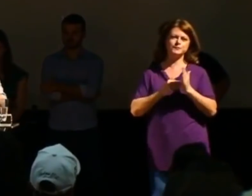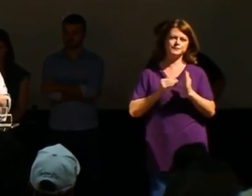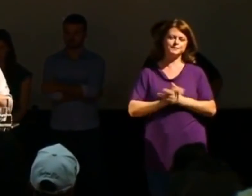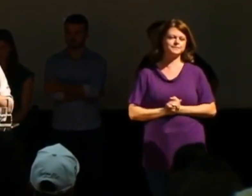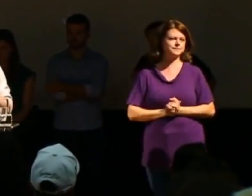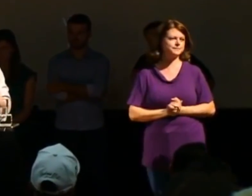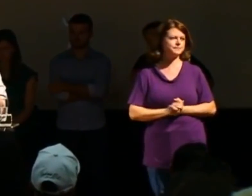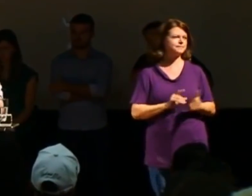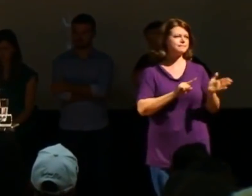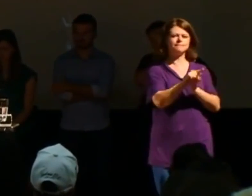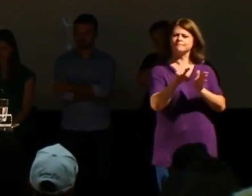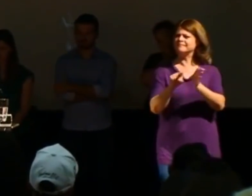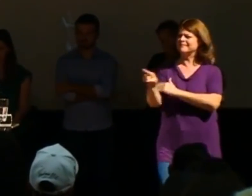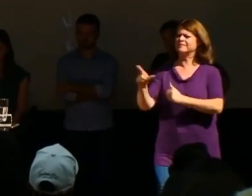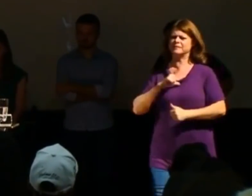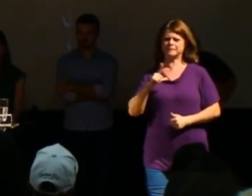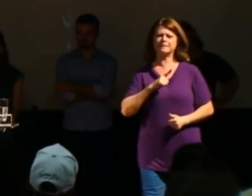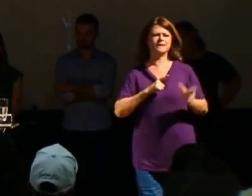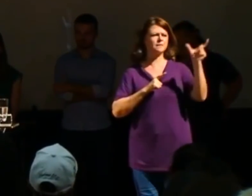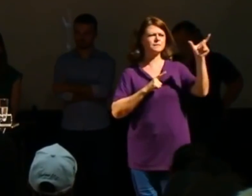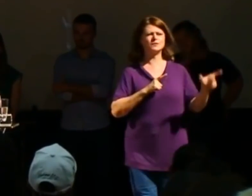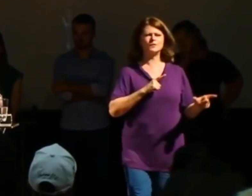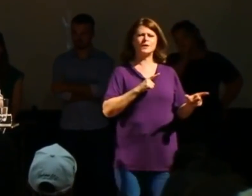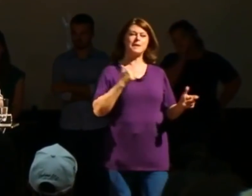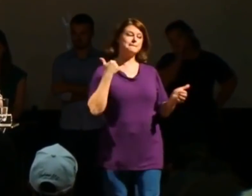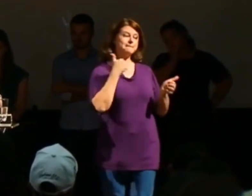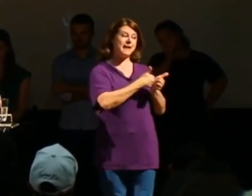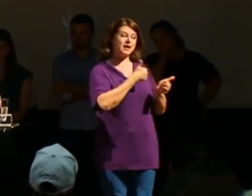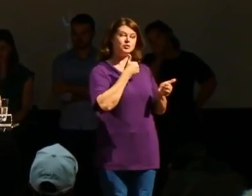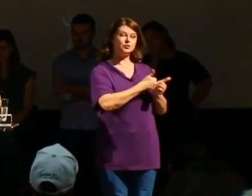existe alguém perto de você que precisa de um milagre?